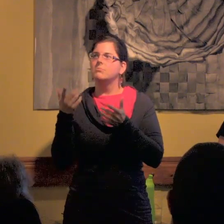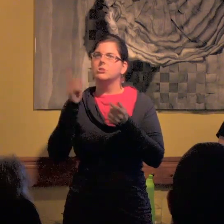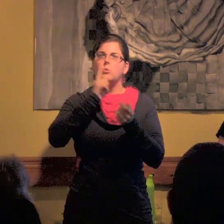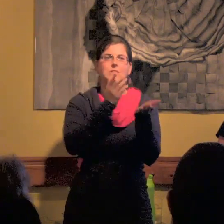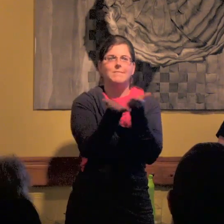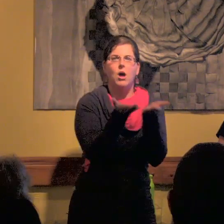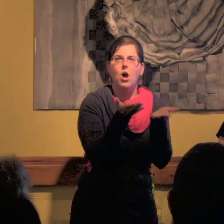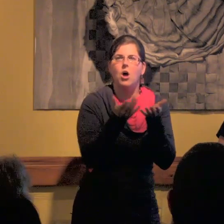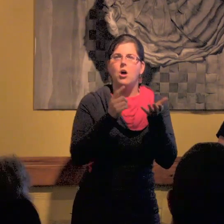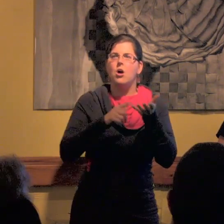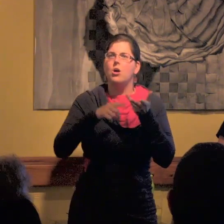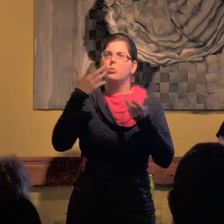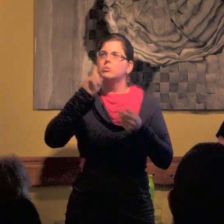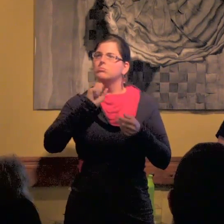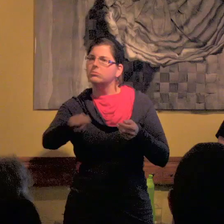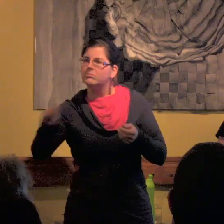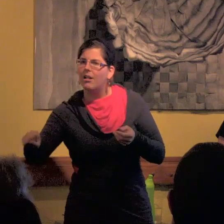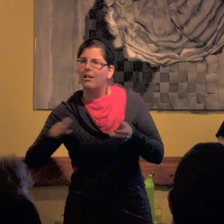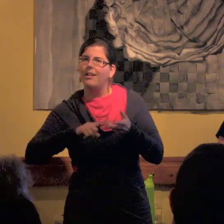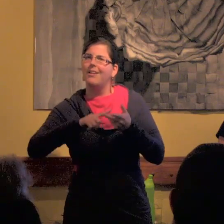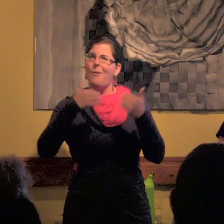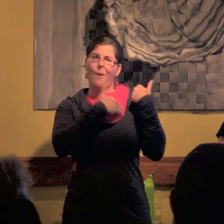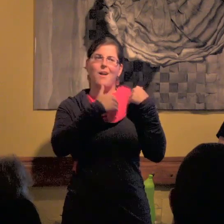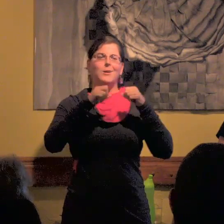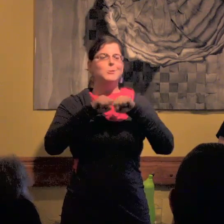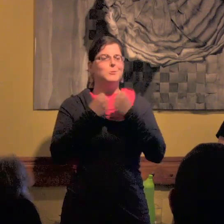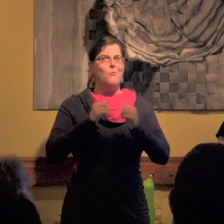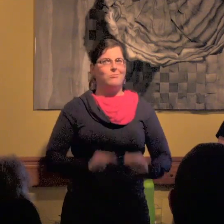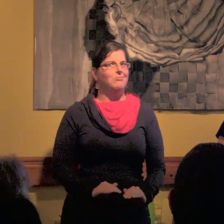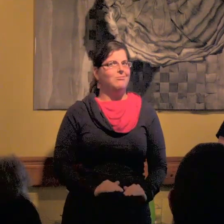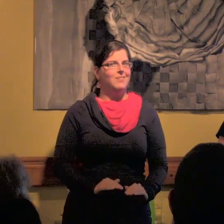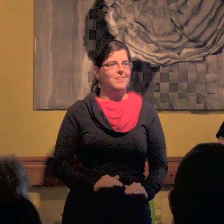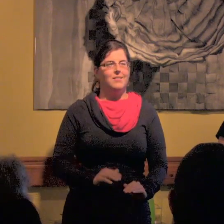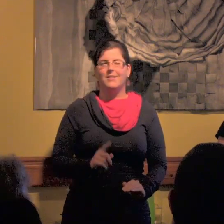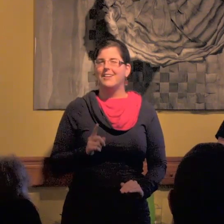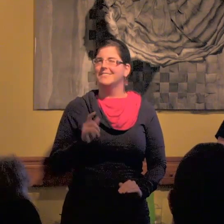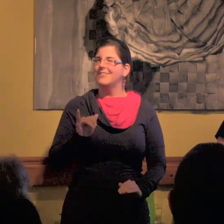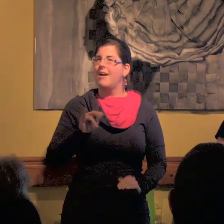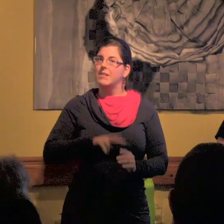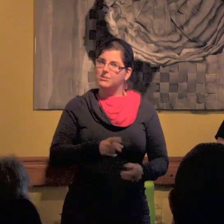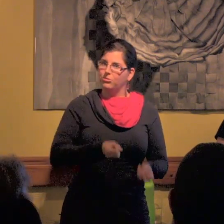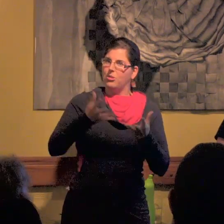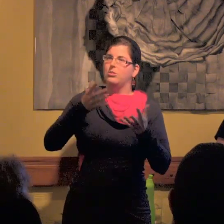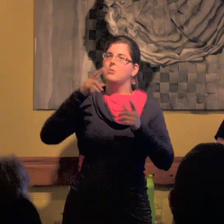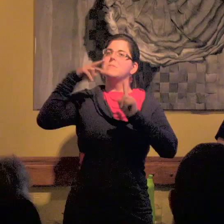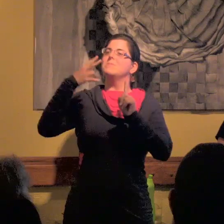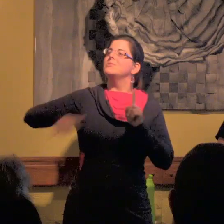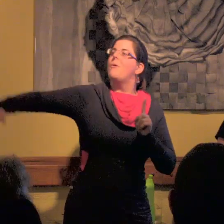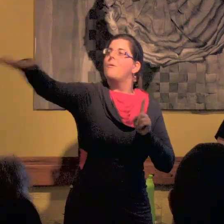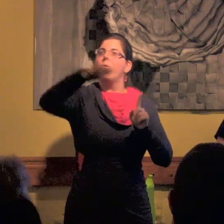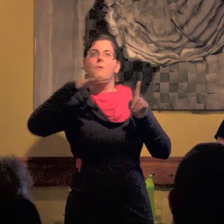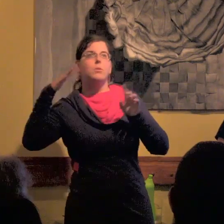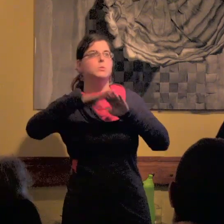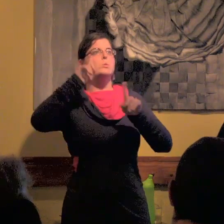on va souvent avoir des reportages sur les sourds et donc le fait que certaines personnes sourdes sont assistées